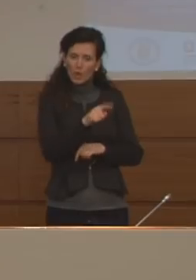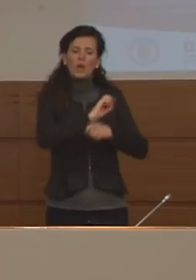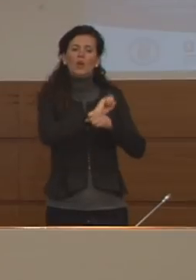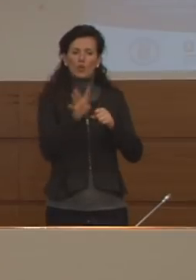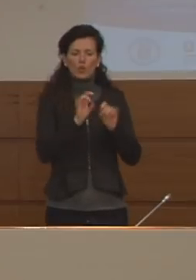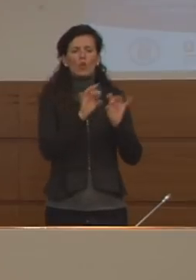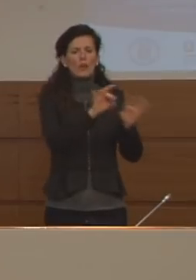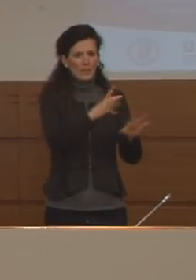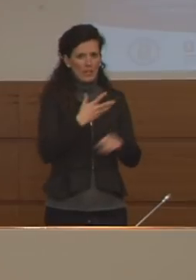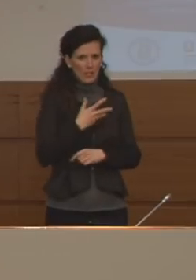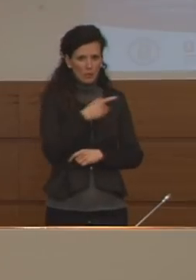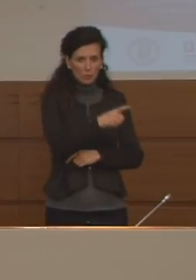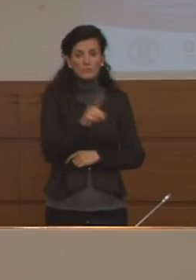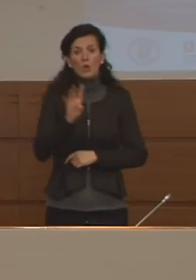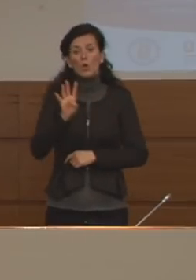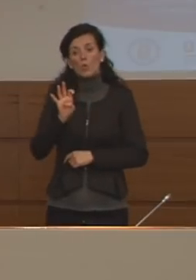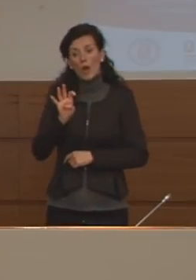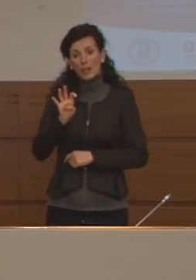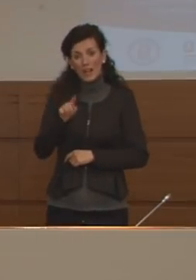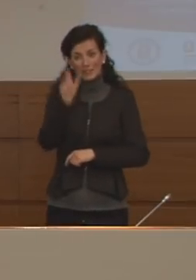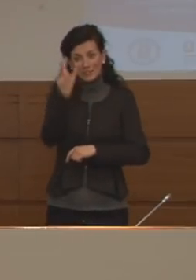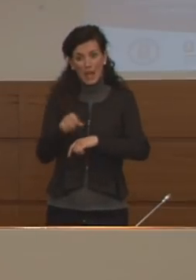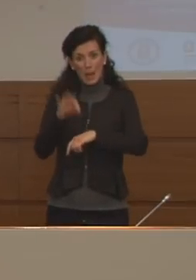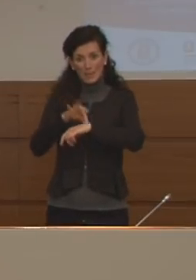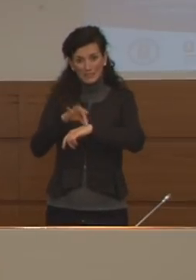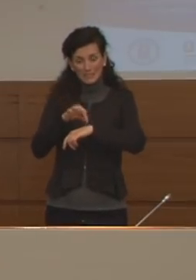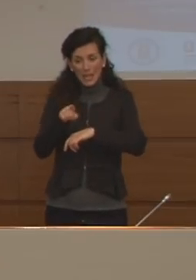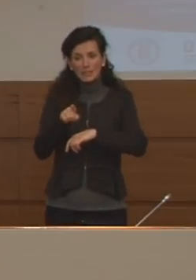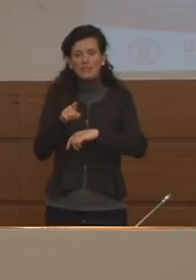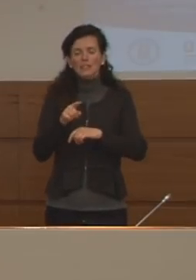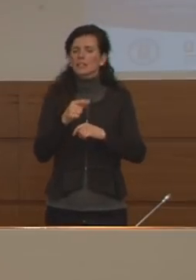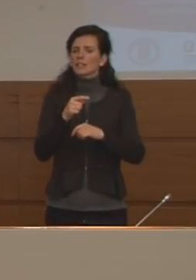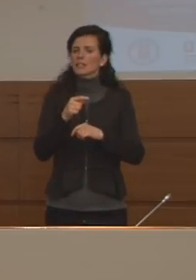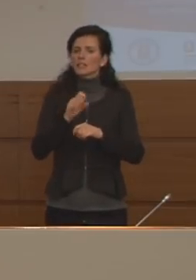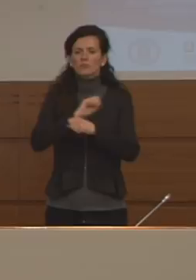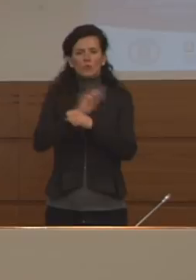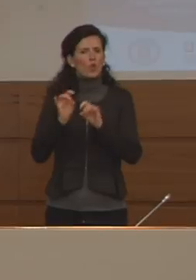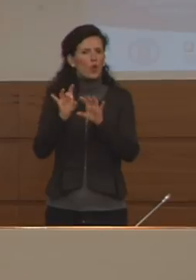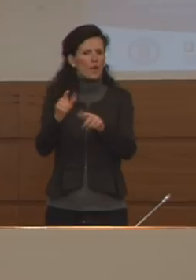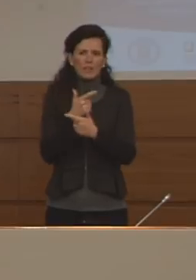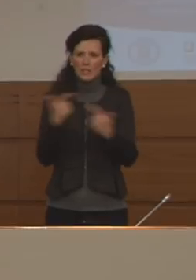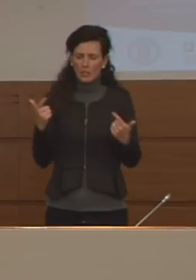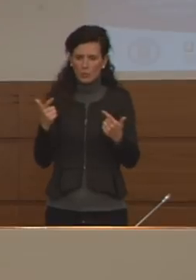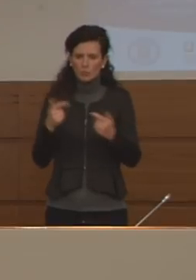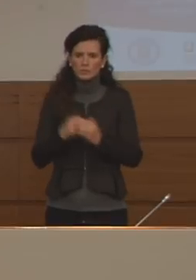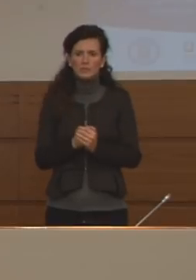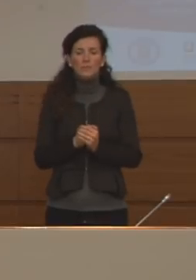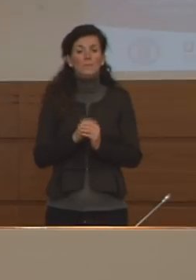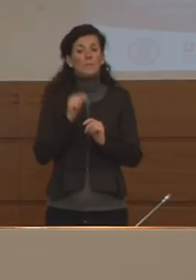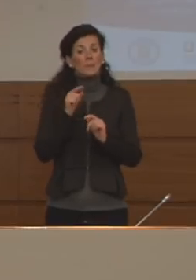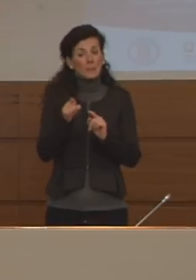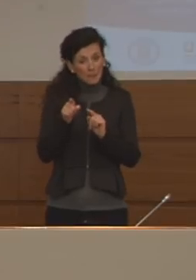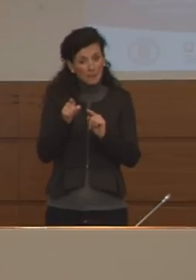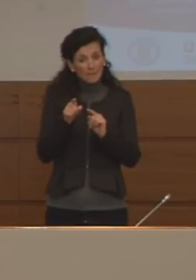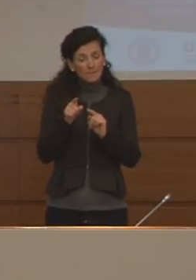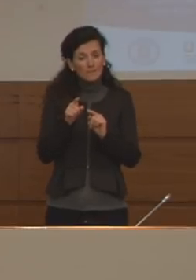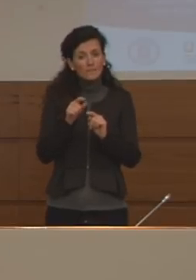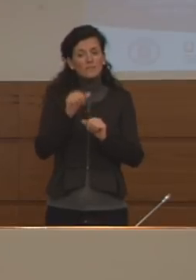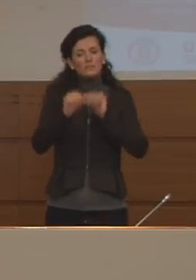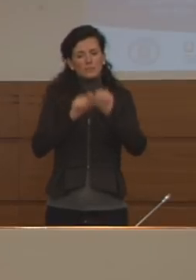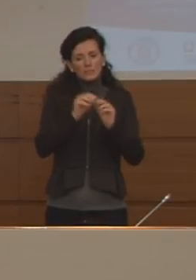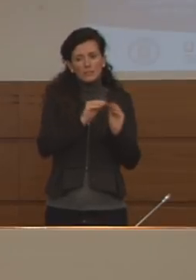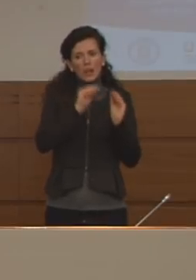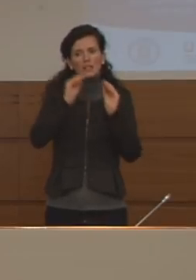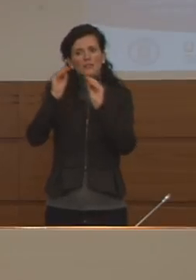coronavirus 40 pazienti negativi di questi trasferiti fuori